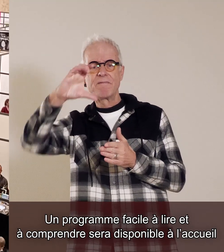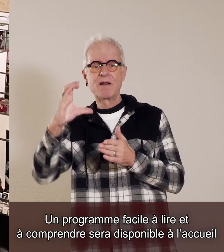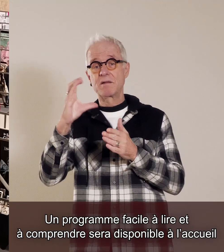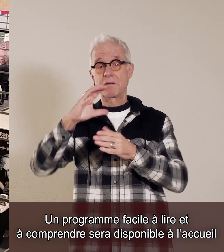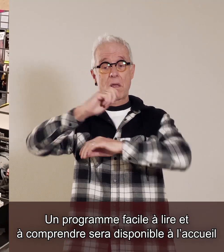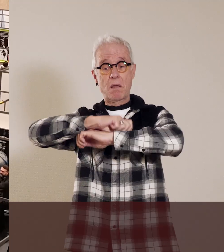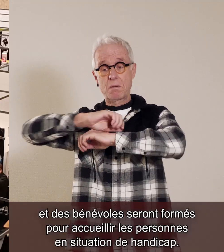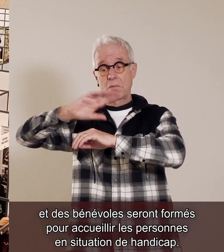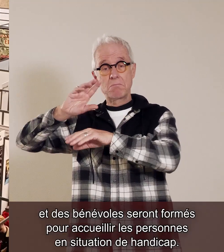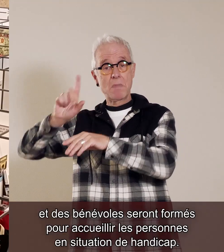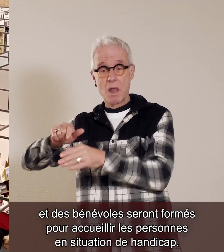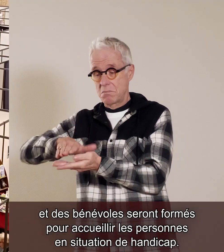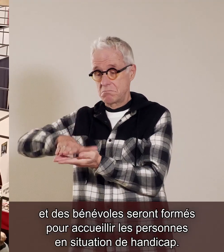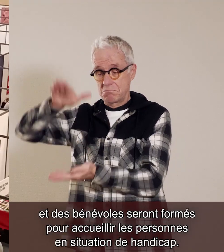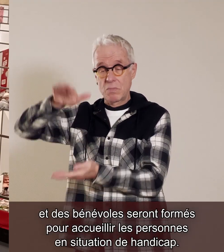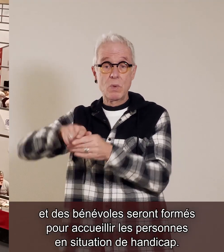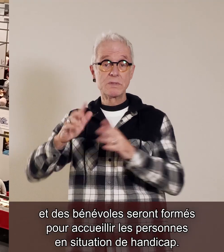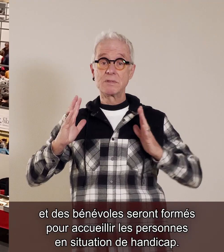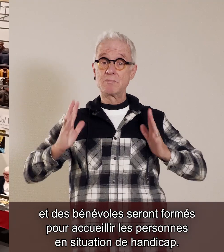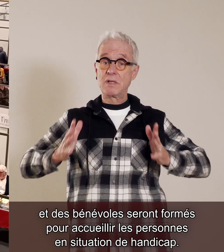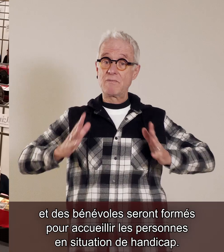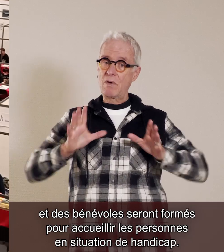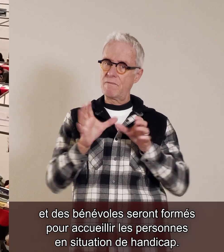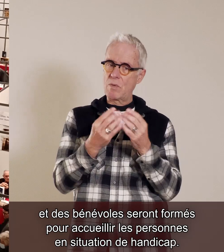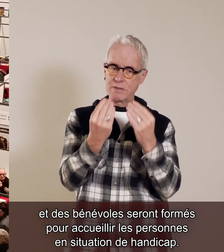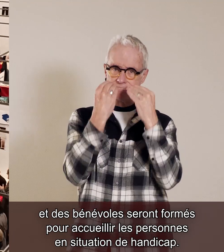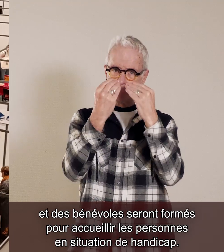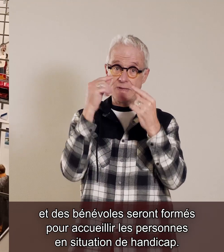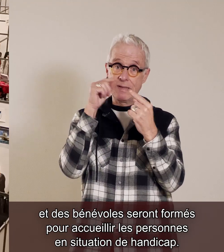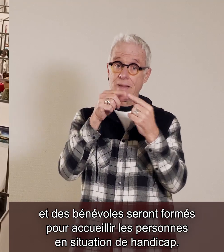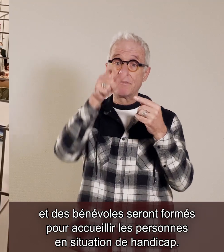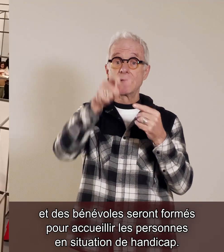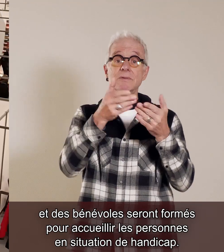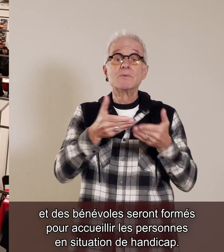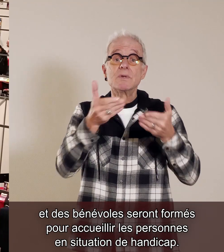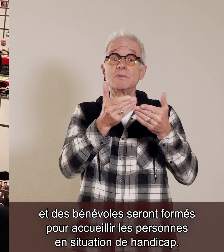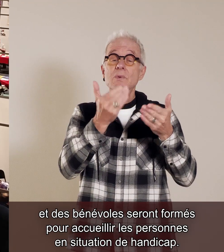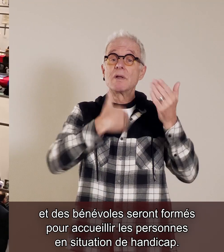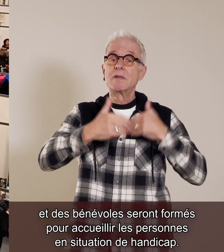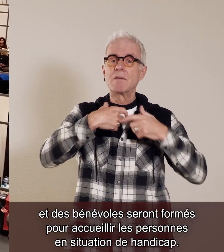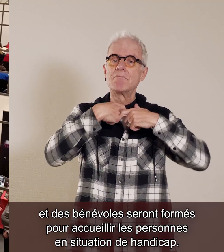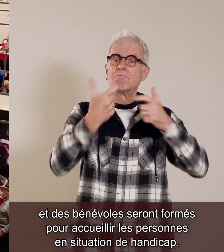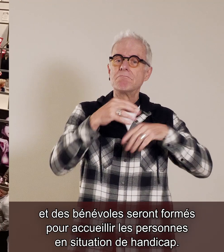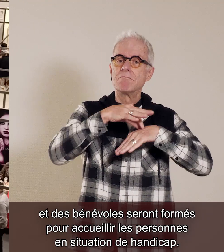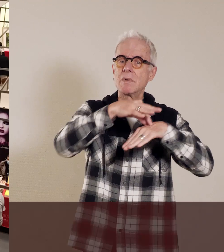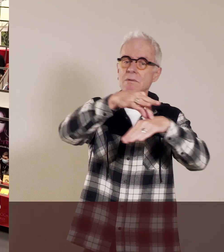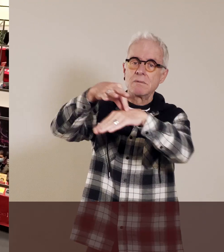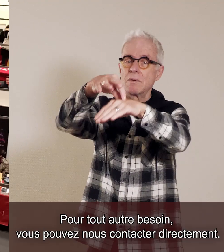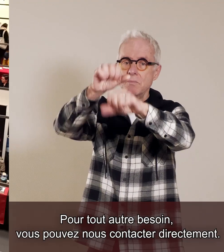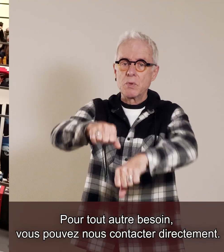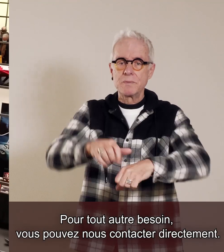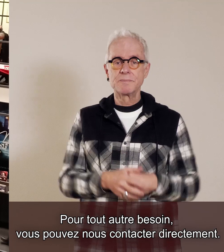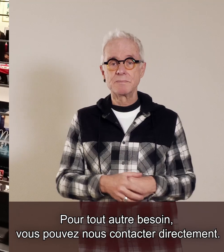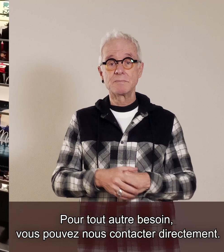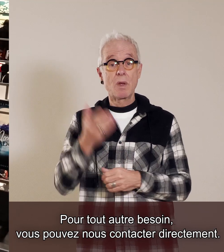à l'accueil et des bénévoles seront formés pour accueillir les personnes en situation de handicap.